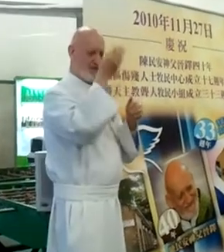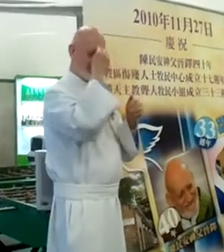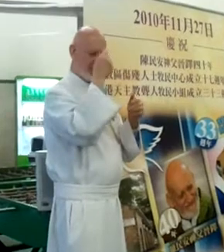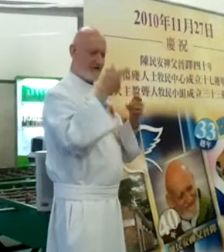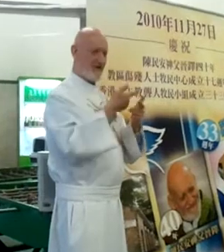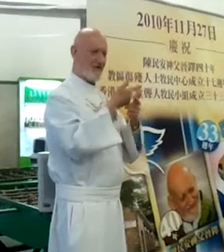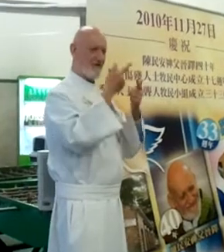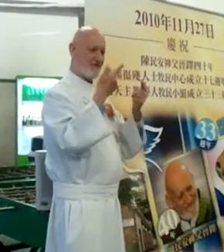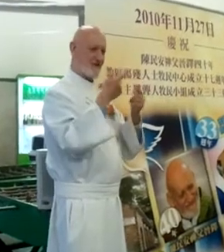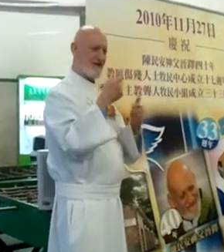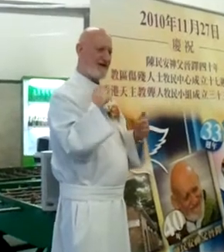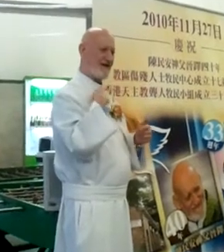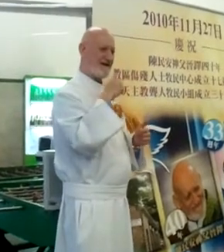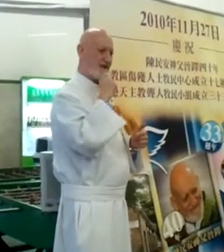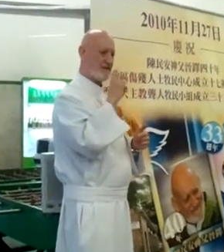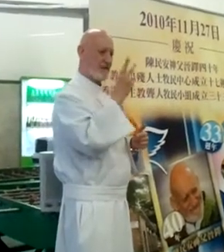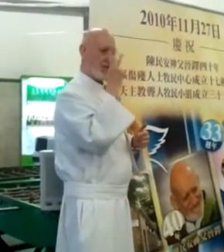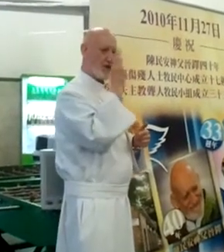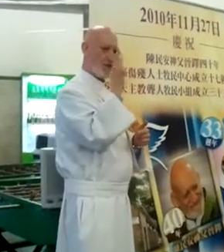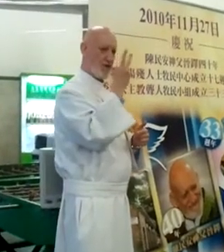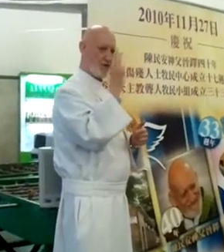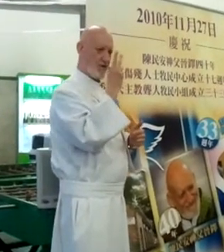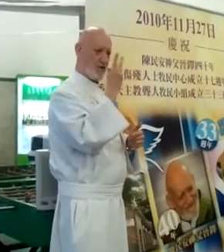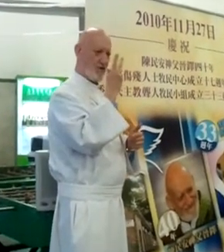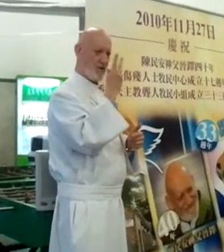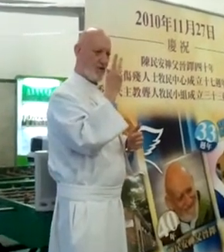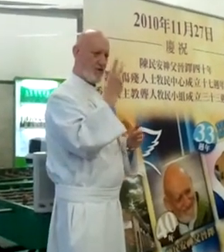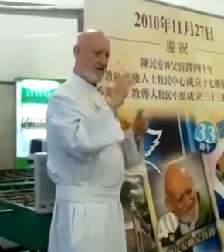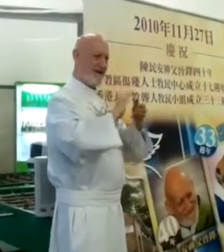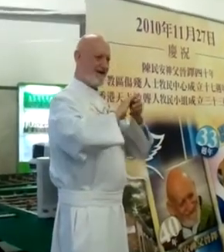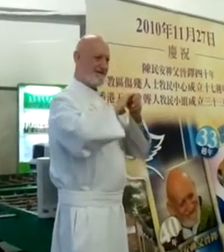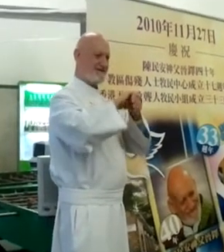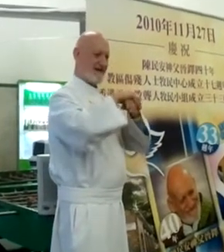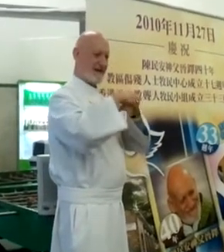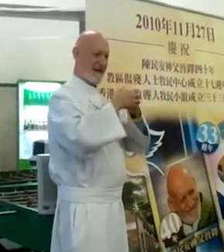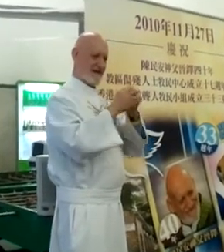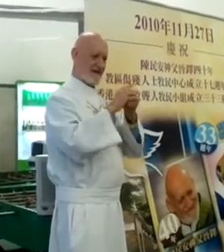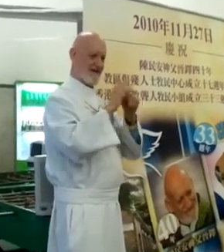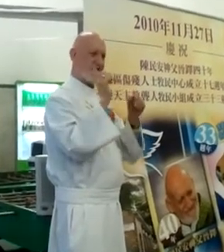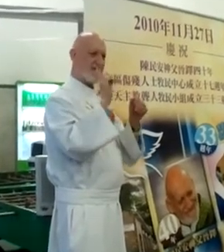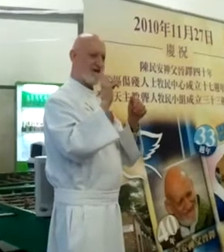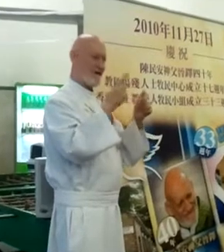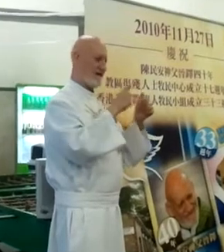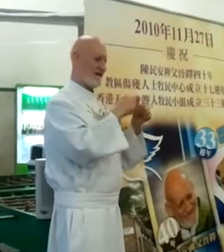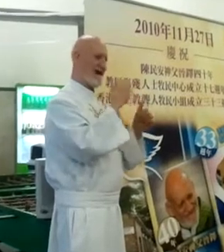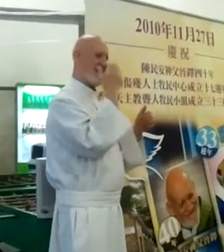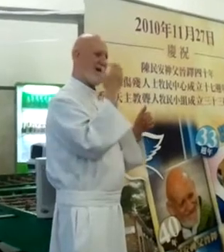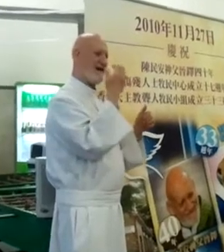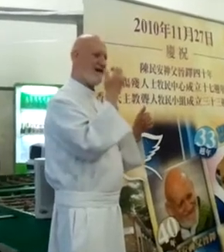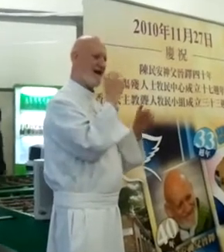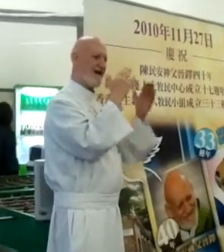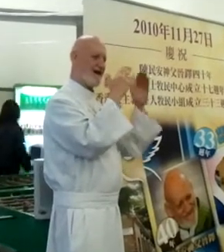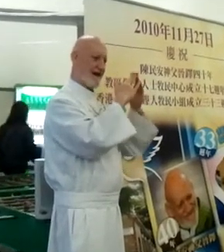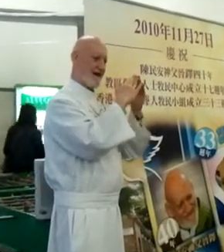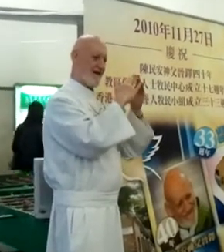女呢是教我，讓我學習。透過修女的學習呢， 透過修女教我教導我呢，我學習了